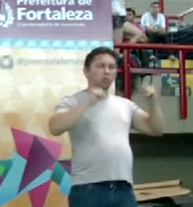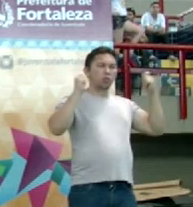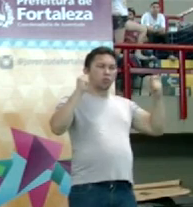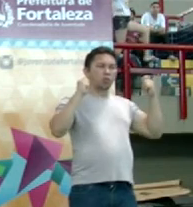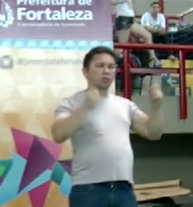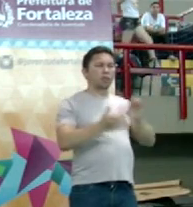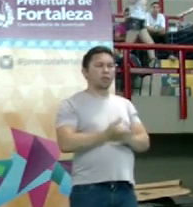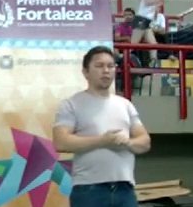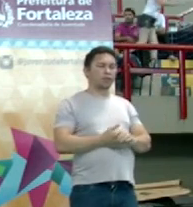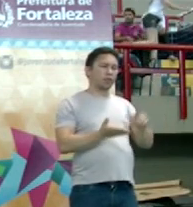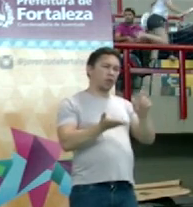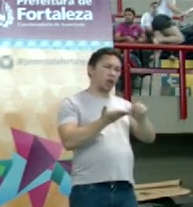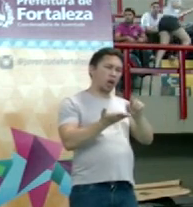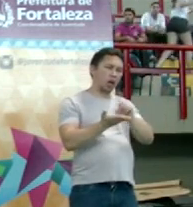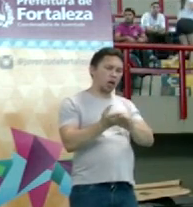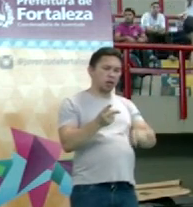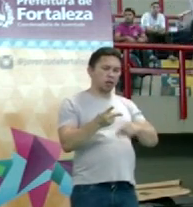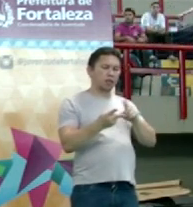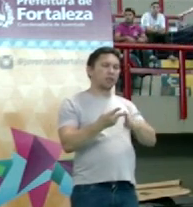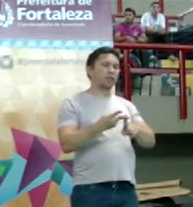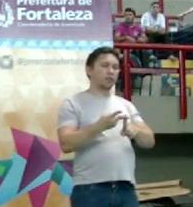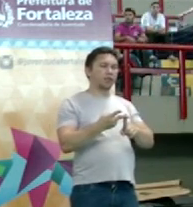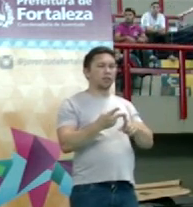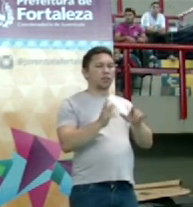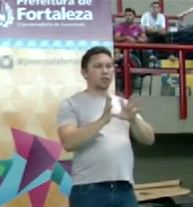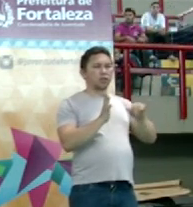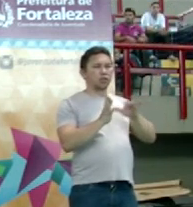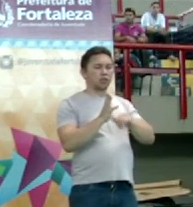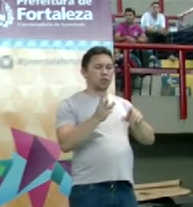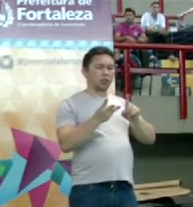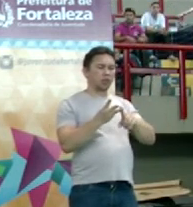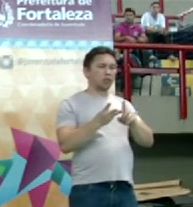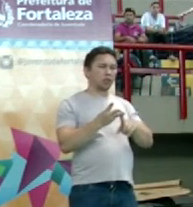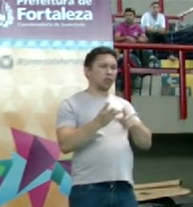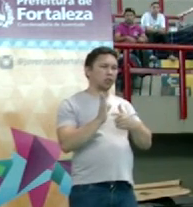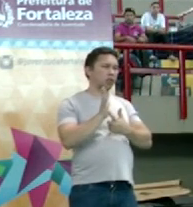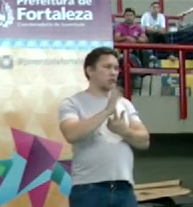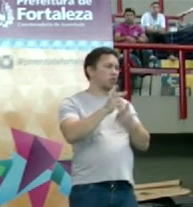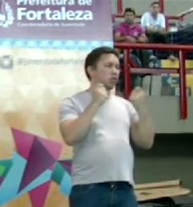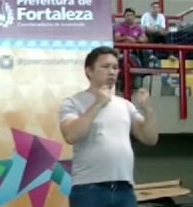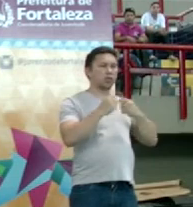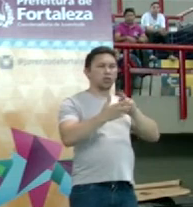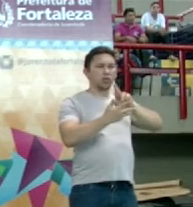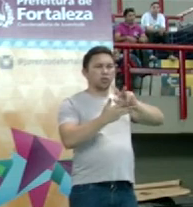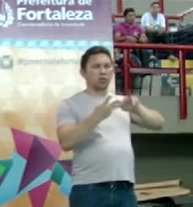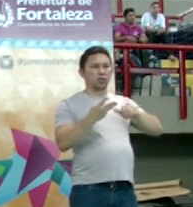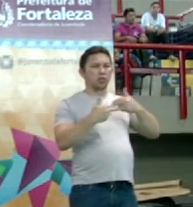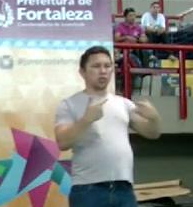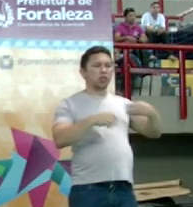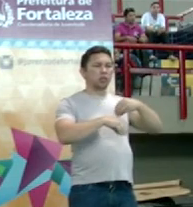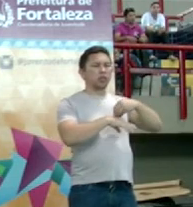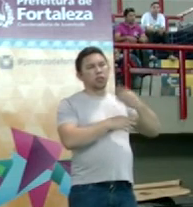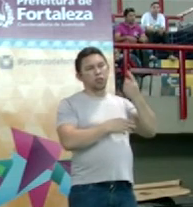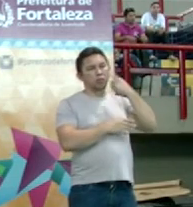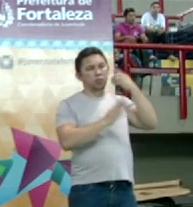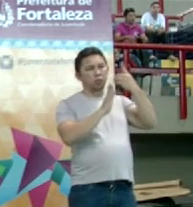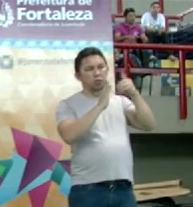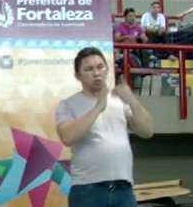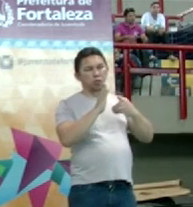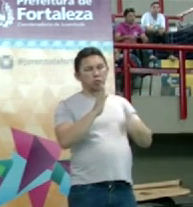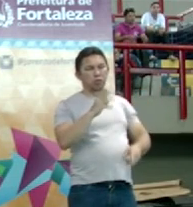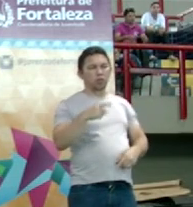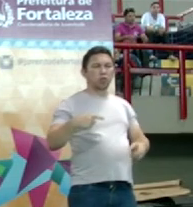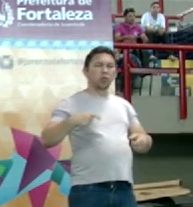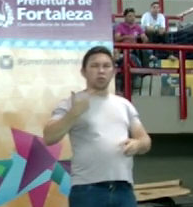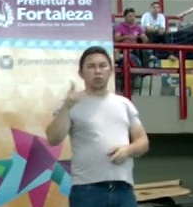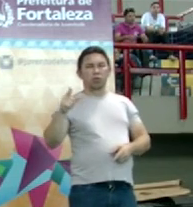textos, artigo, editorial, manifesto, são tipos de textos dissertativos. E o outro